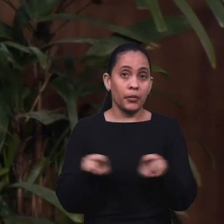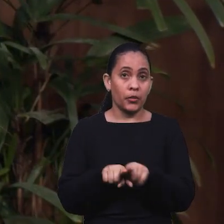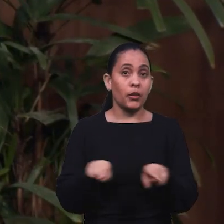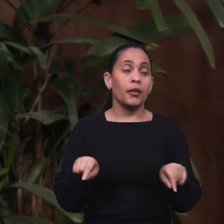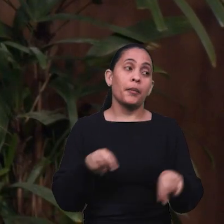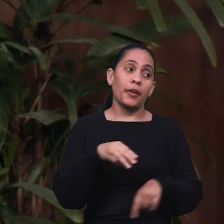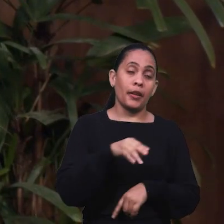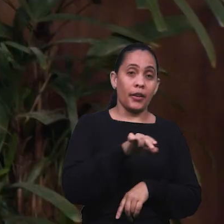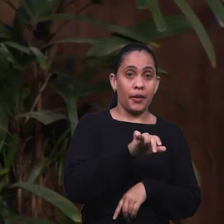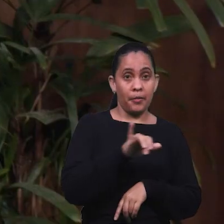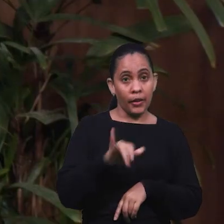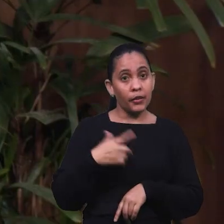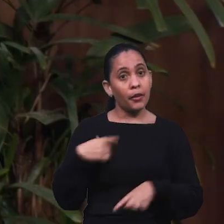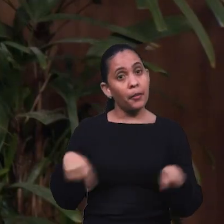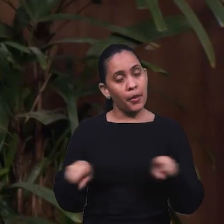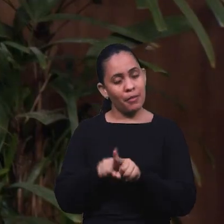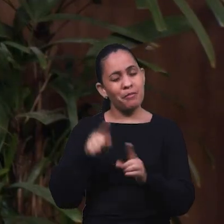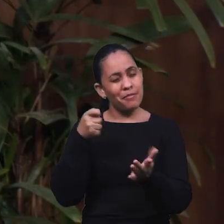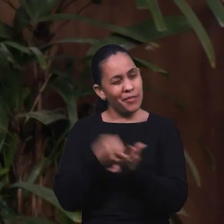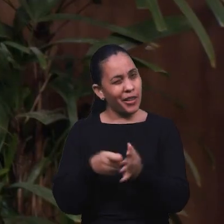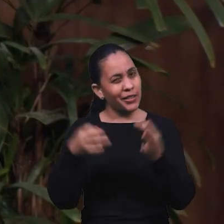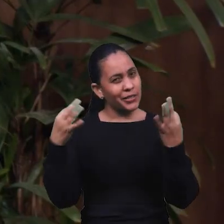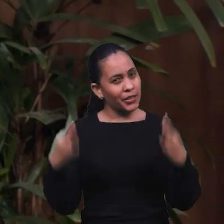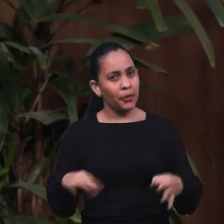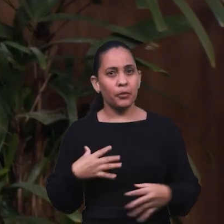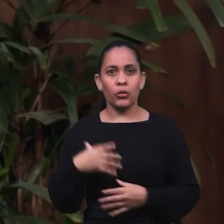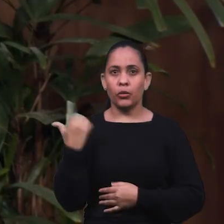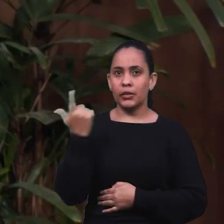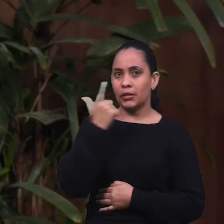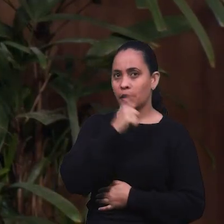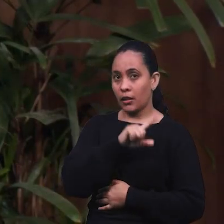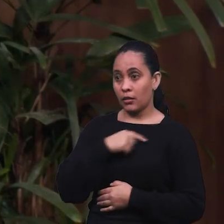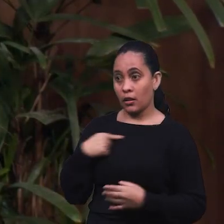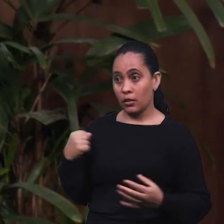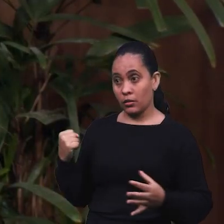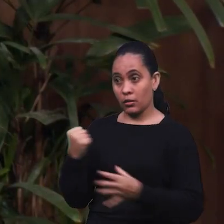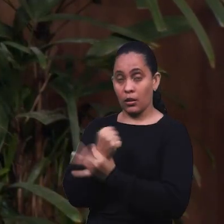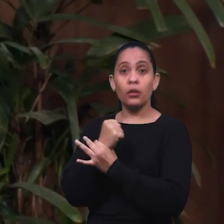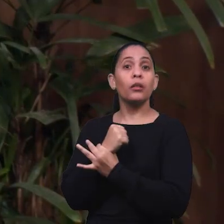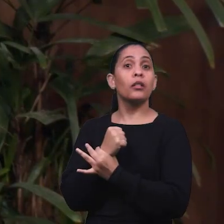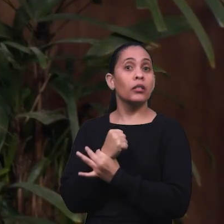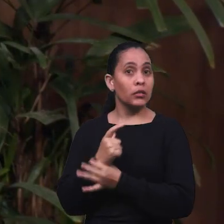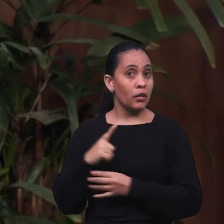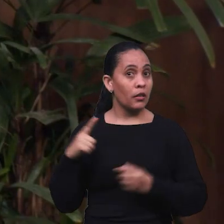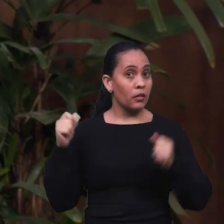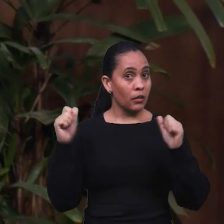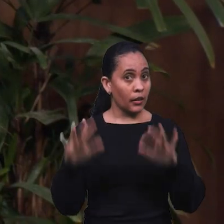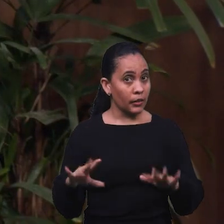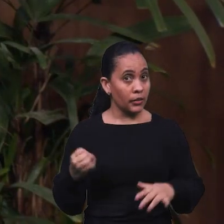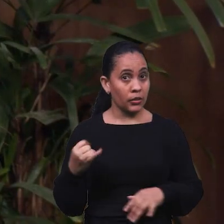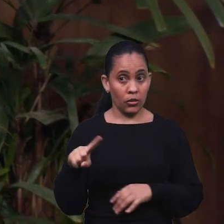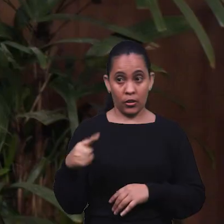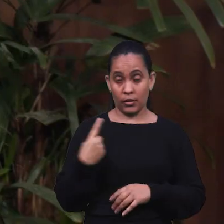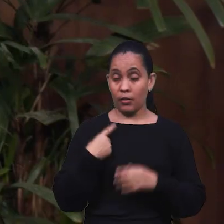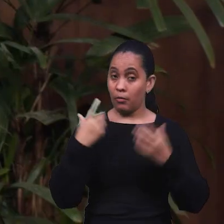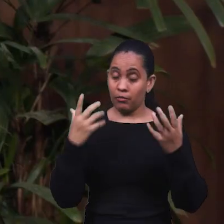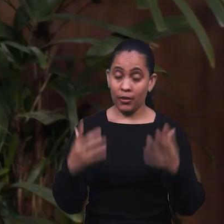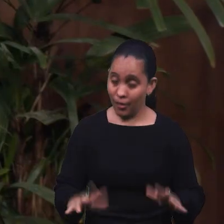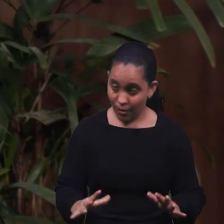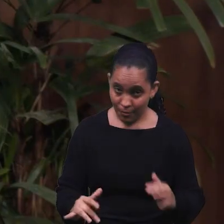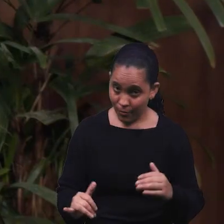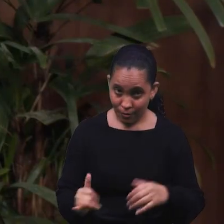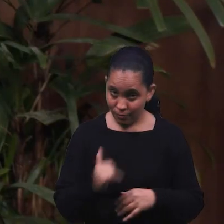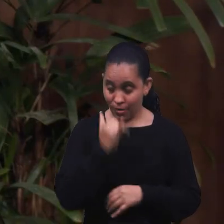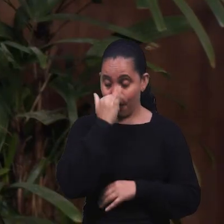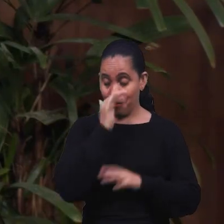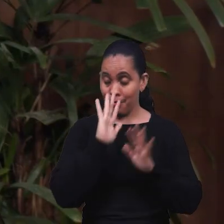também faz a mesma coisa, Sim, paga, mas paga em dia para conseguir estar assegurado e os benefícios, caso venha a acontecer, que a gente não queira que aconteça, mas se